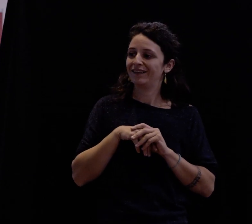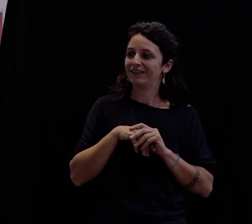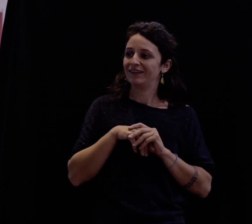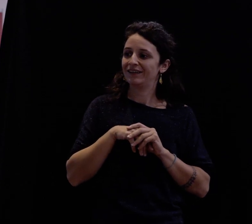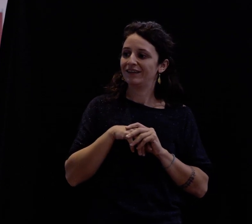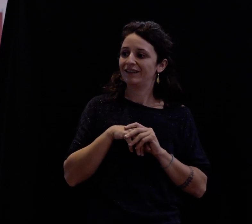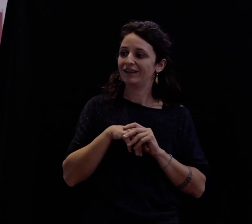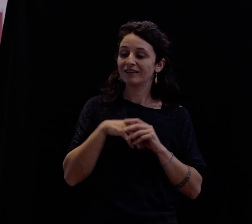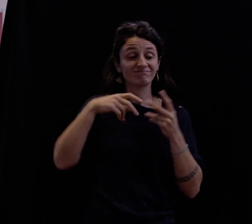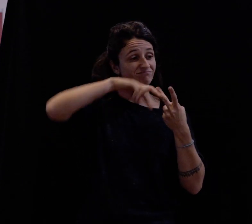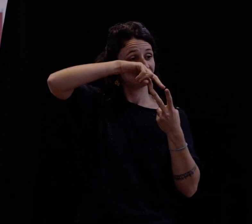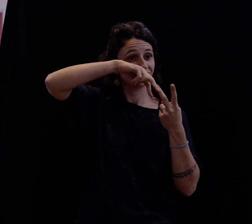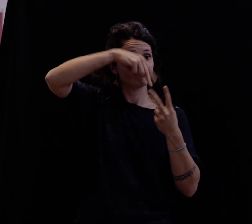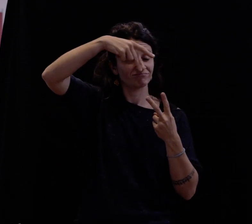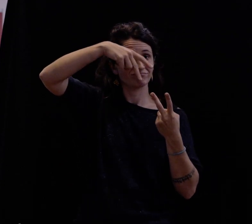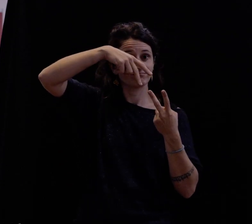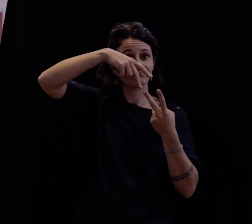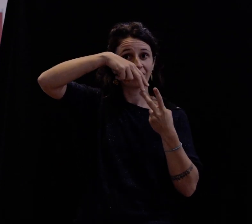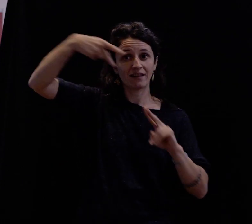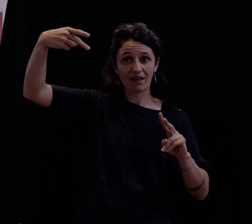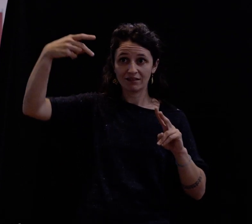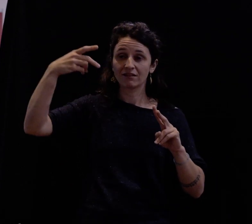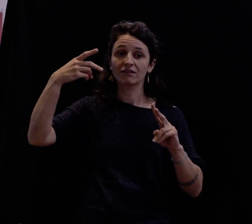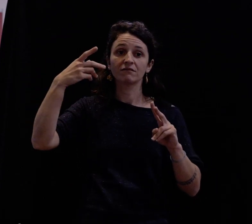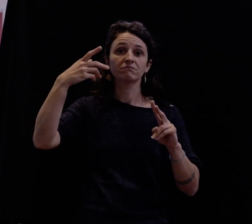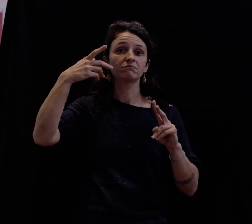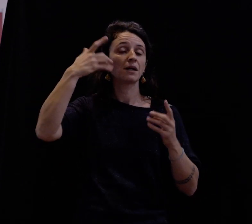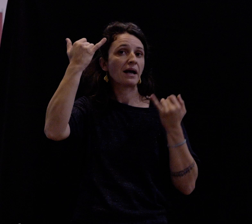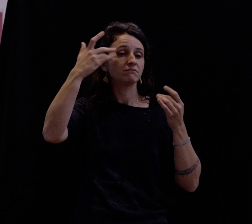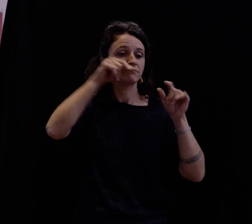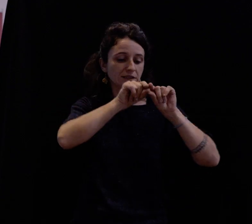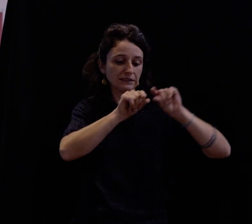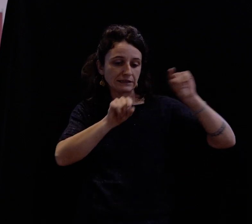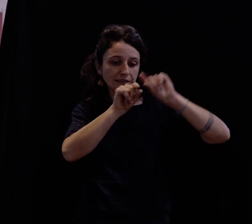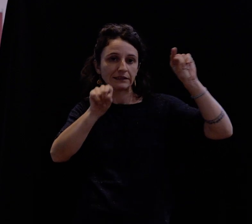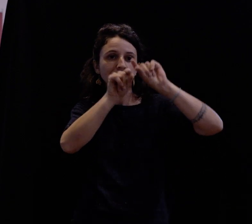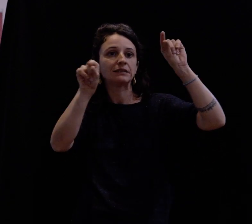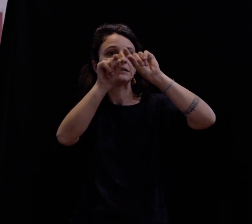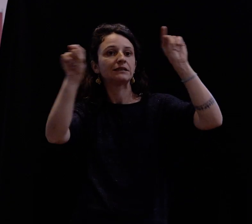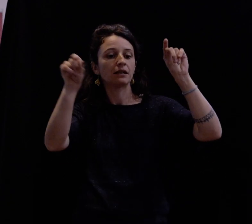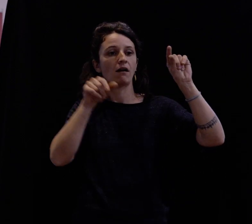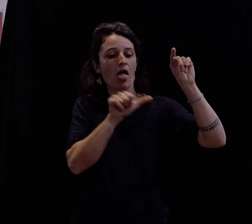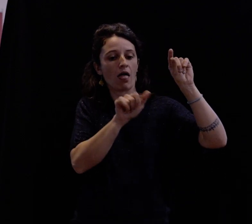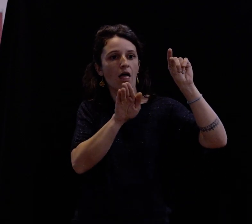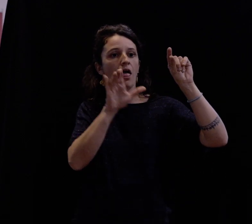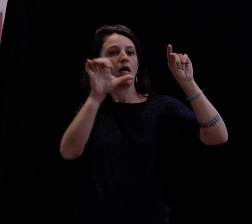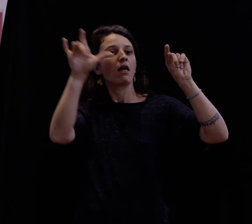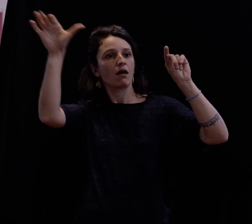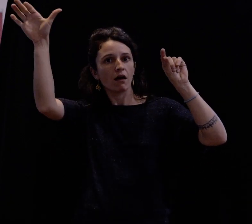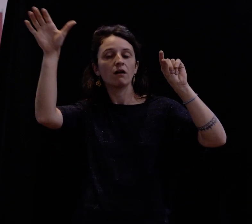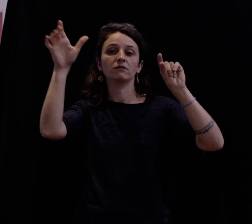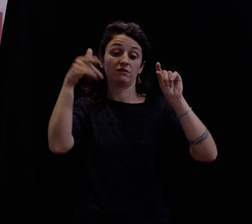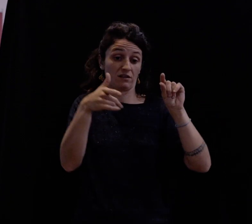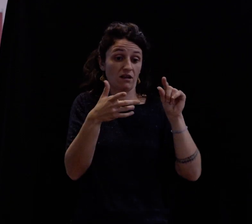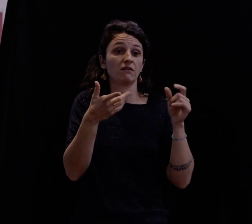vite. Cette espèce d'échelle, en fait, il faut considérer qu'à chaque barreau de l'échelle, ça correspond à une lettre. Et donc cet enchaînement de lettres,